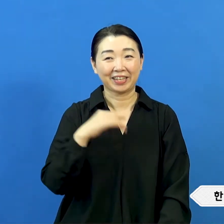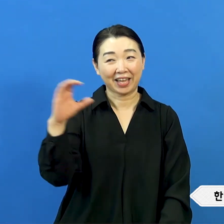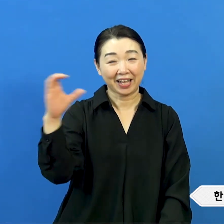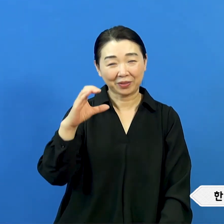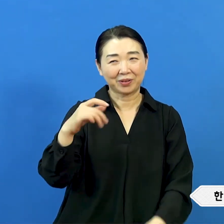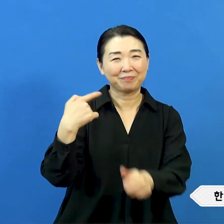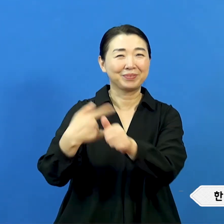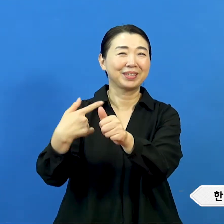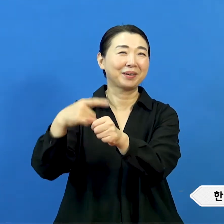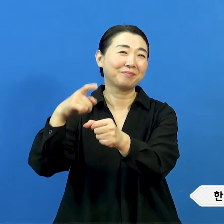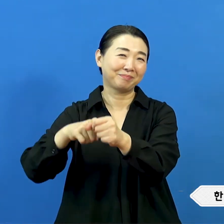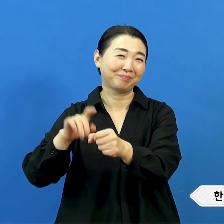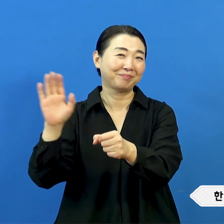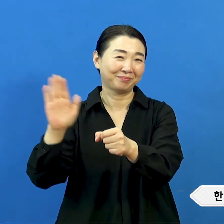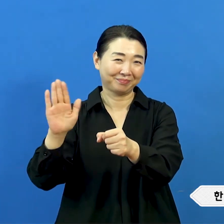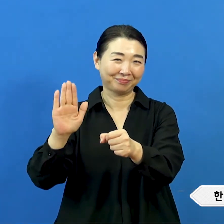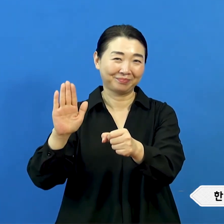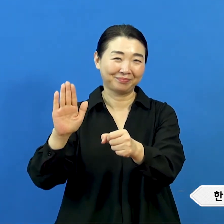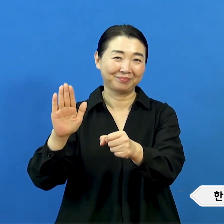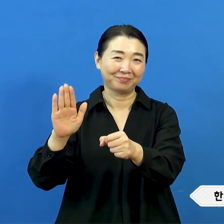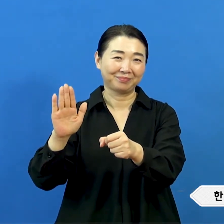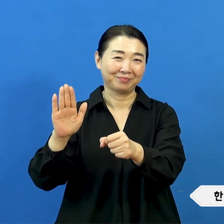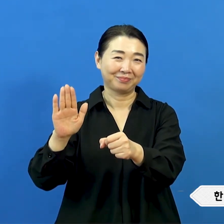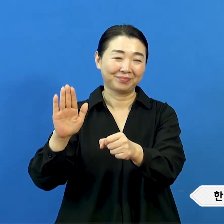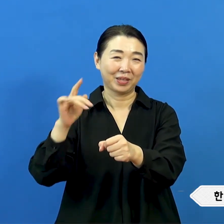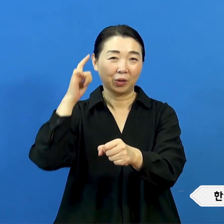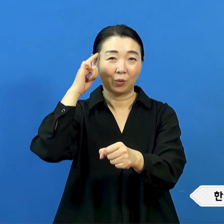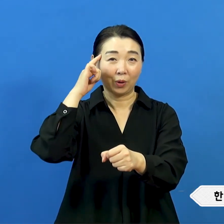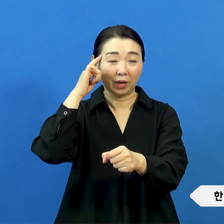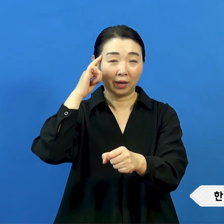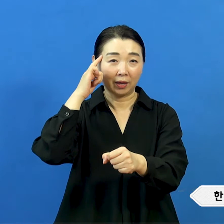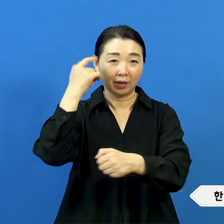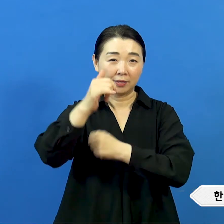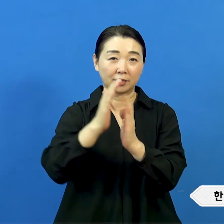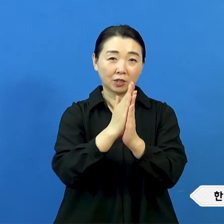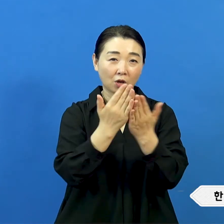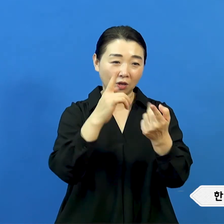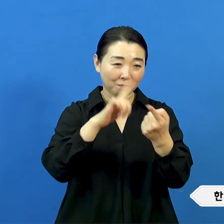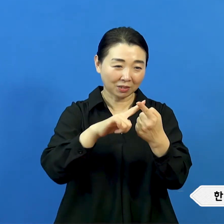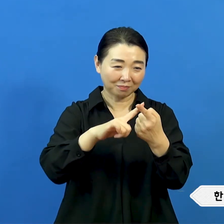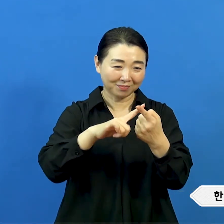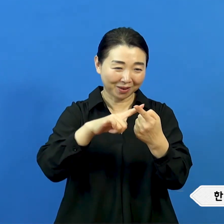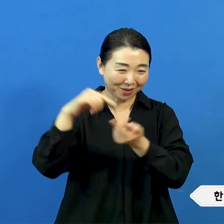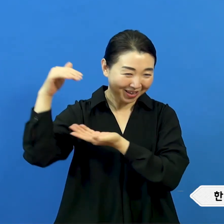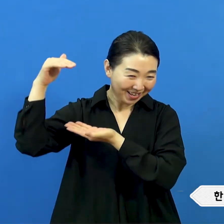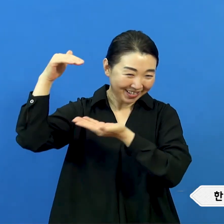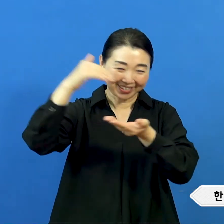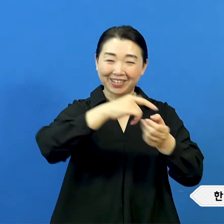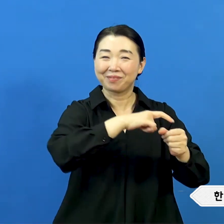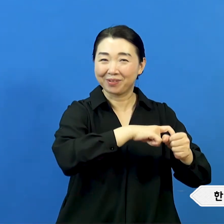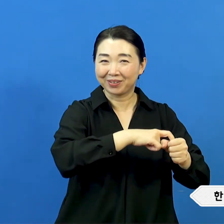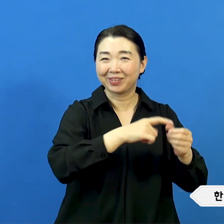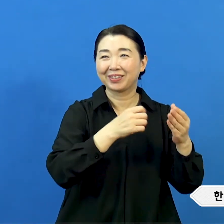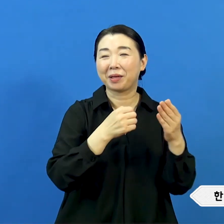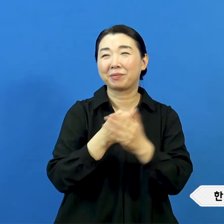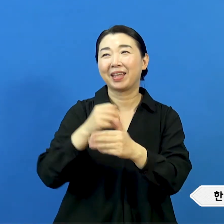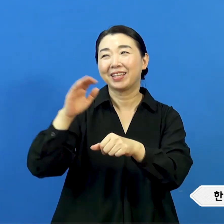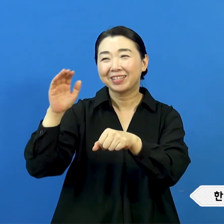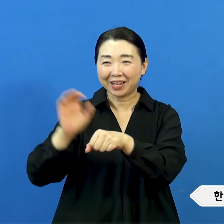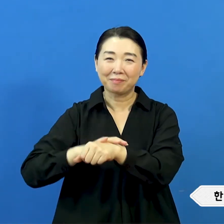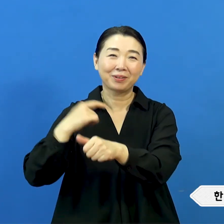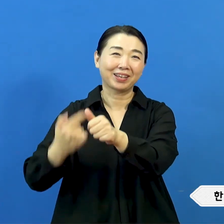가톨릭을 비난하려고 하는 것이 아니라 성경 말씀 그대로를 전하려고 하다 보니까 그렇게 되는 것입니다.